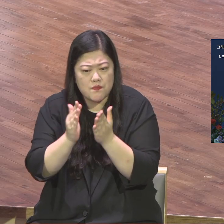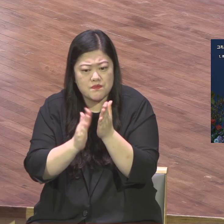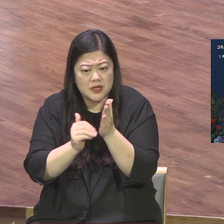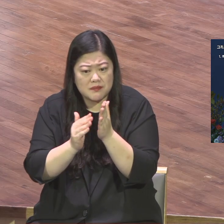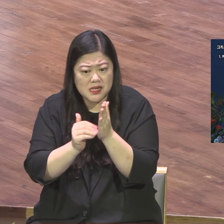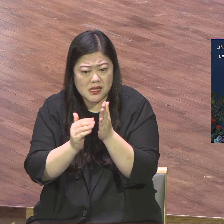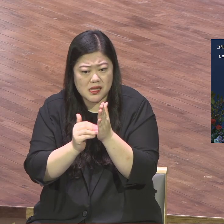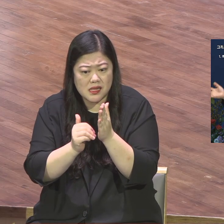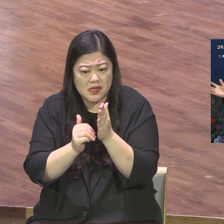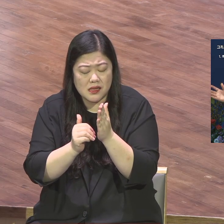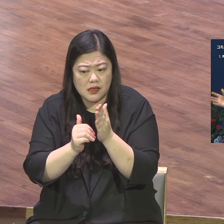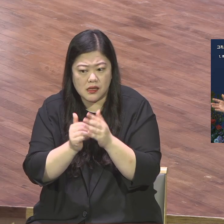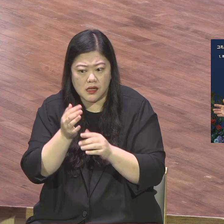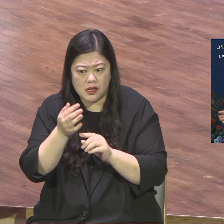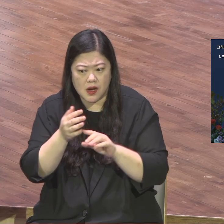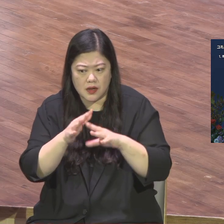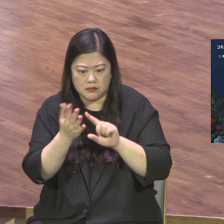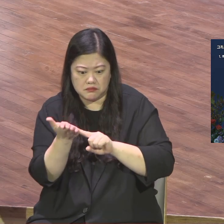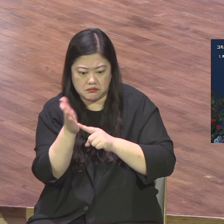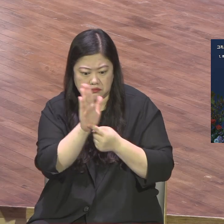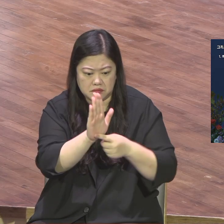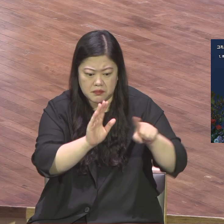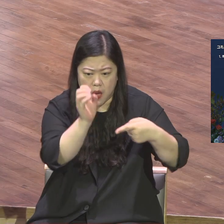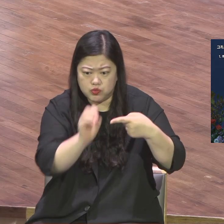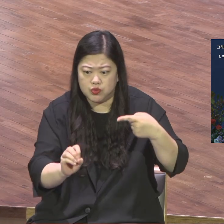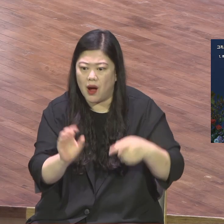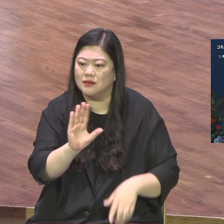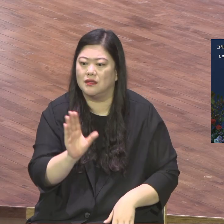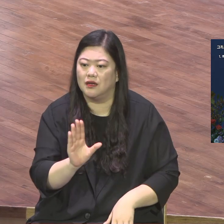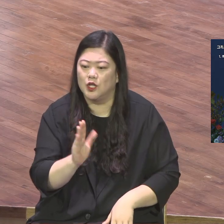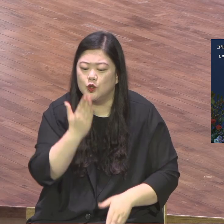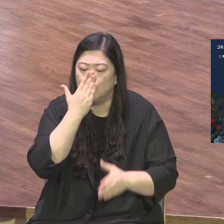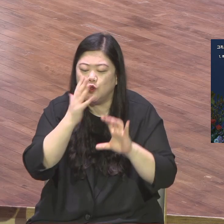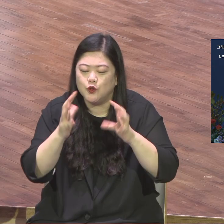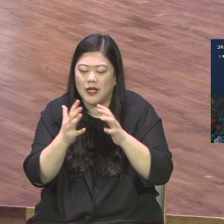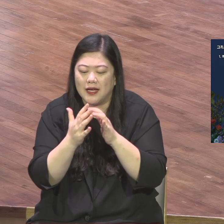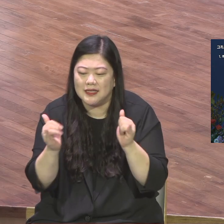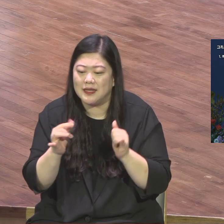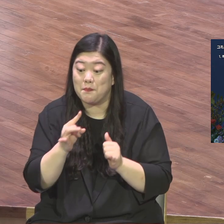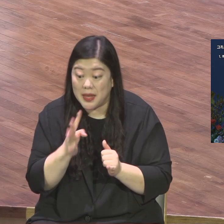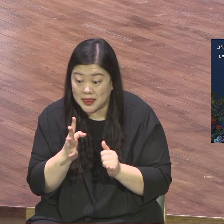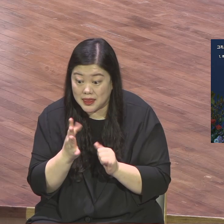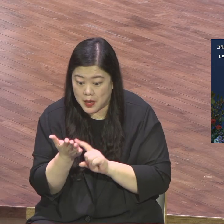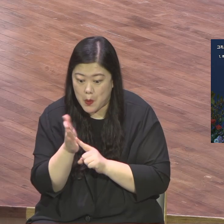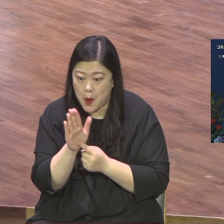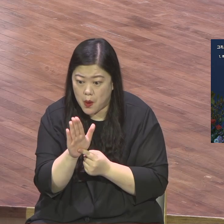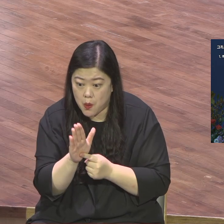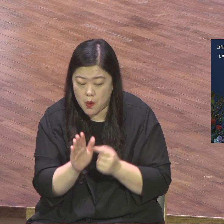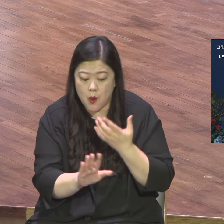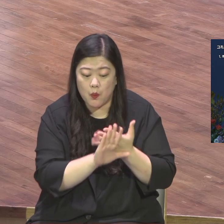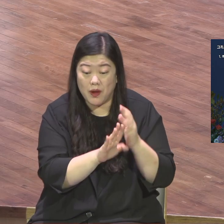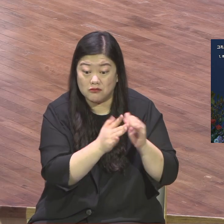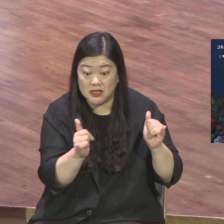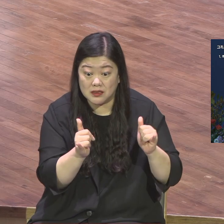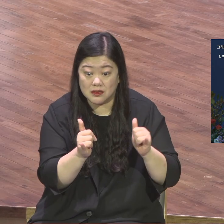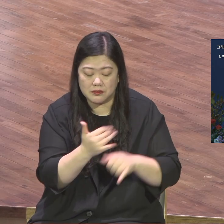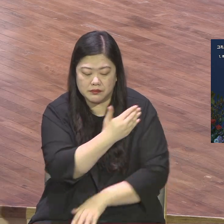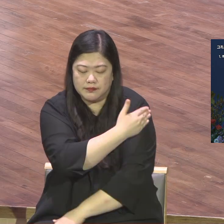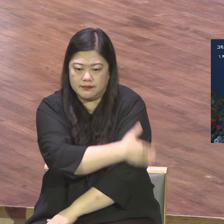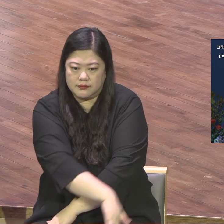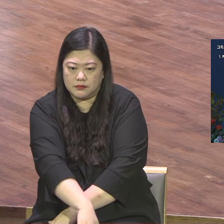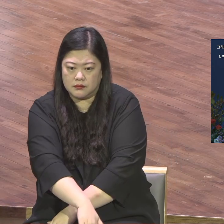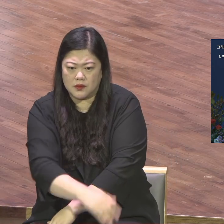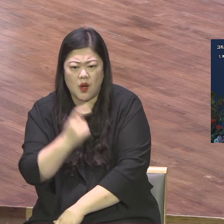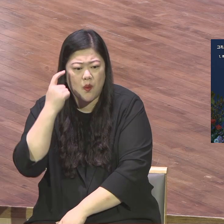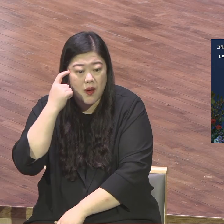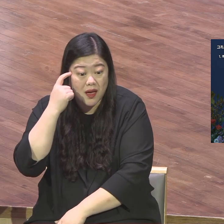시대는 이방인들은 아예 무조건 구원 없어요. 그럼 우리는 복음 듣기 200년도 안 됐는데 그 전에 태어난 분은 다 어디 갔냐?